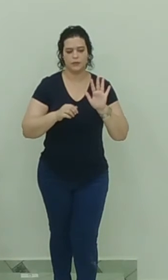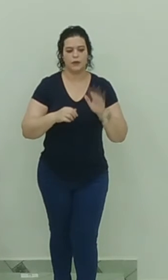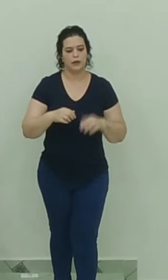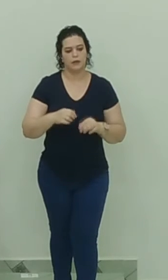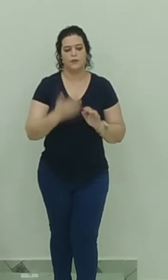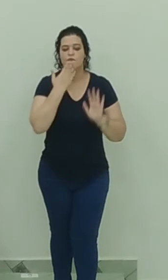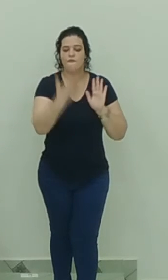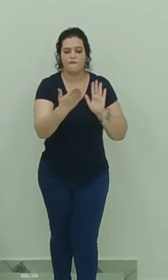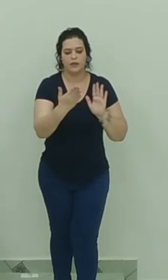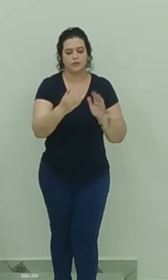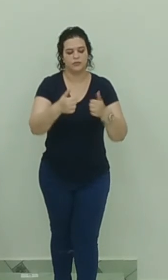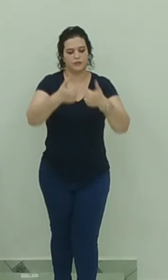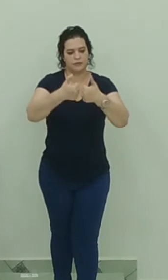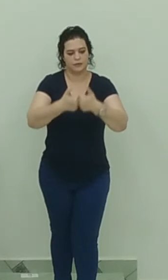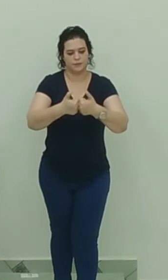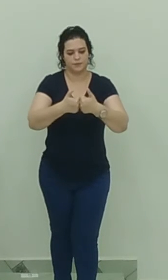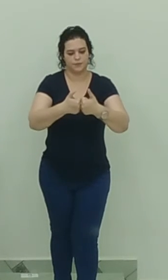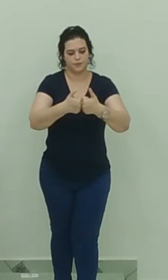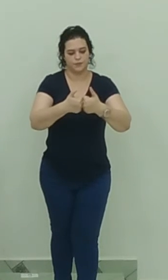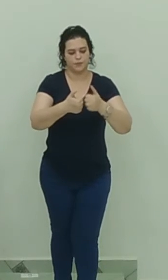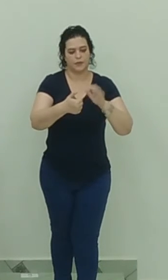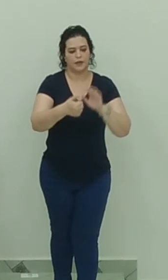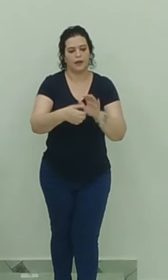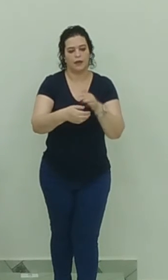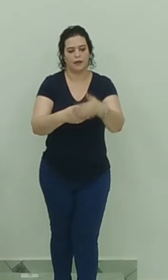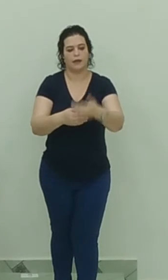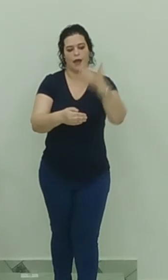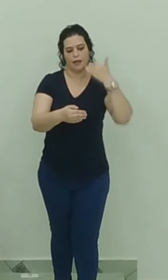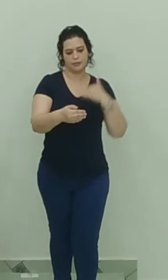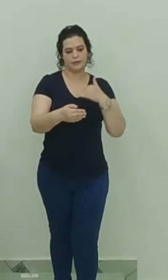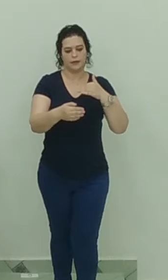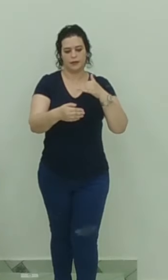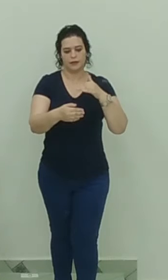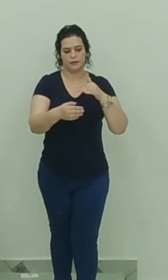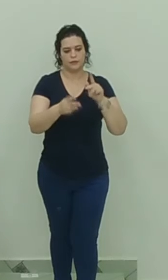sacerdote. Nós não tocamos no ungido de Deus. Está lá o sacerdote,